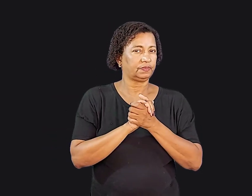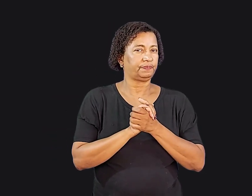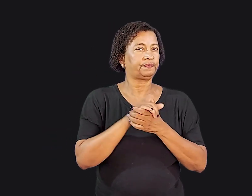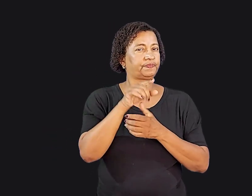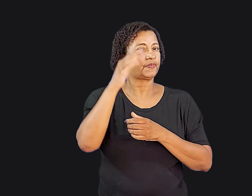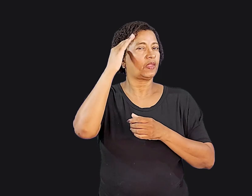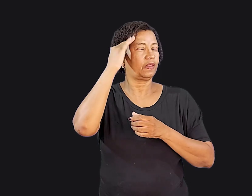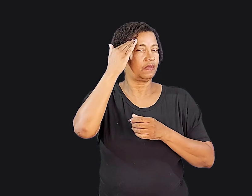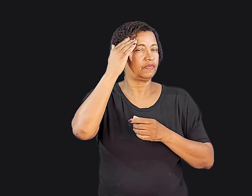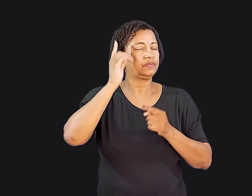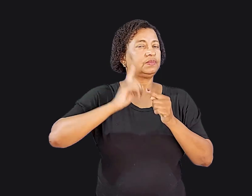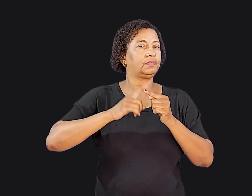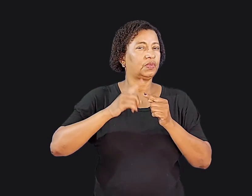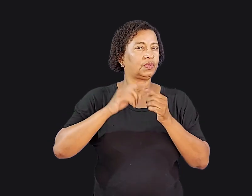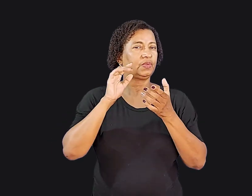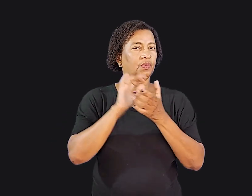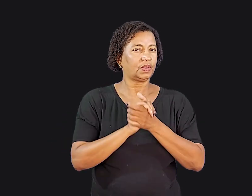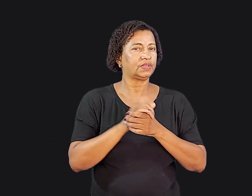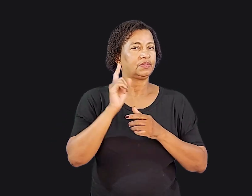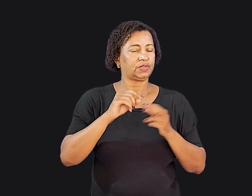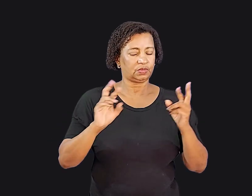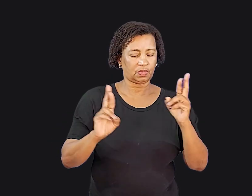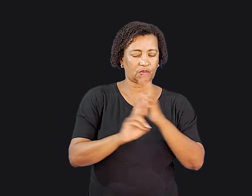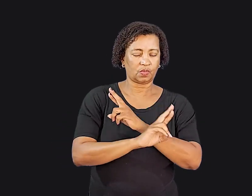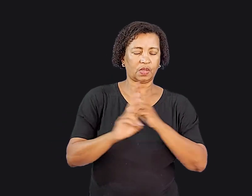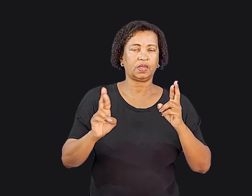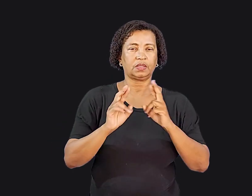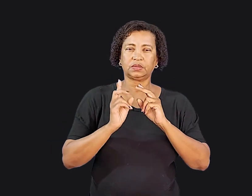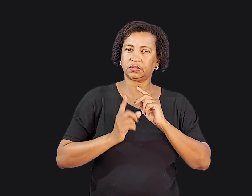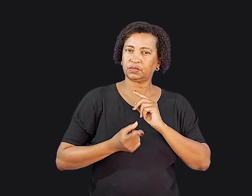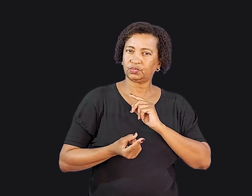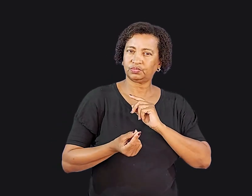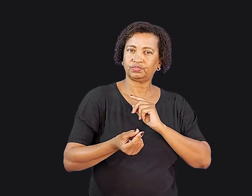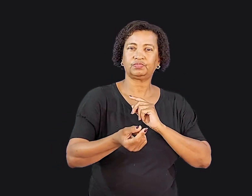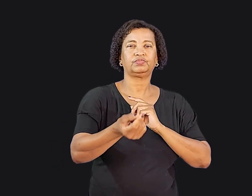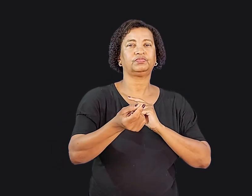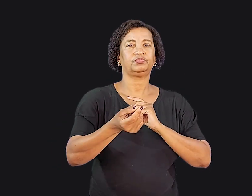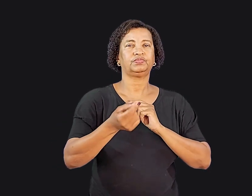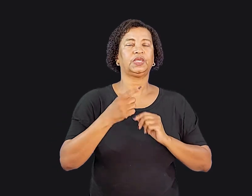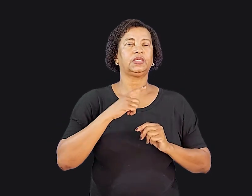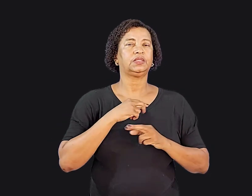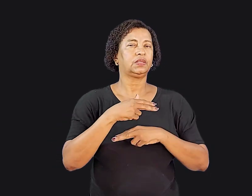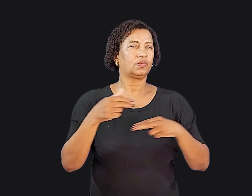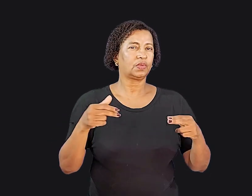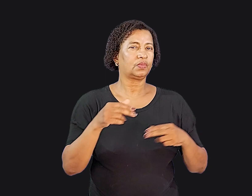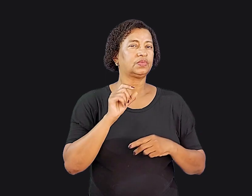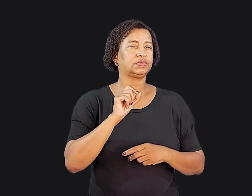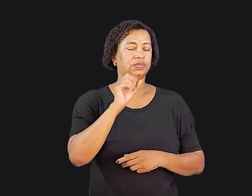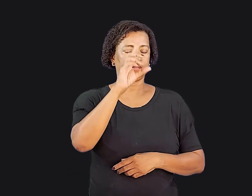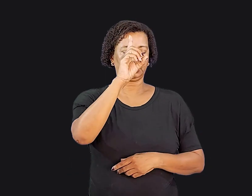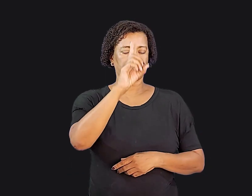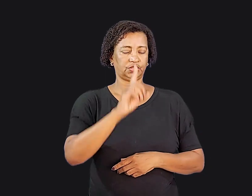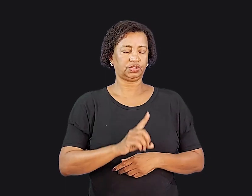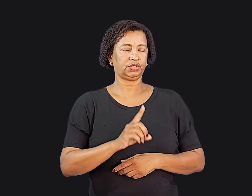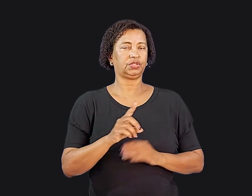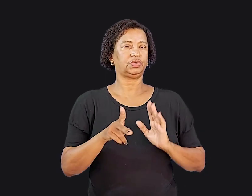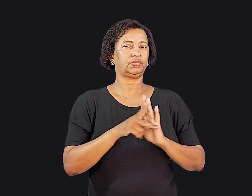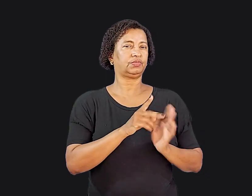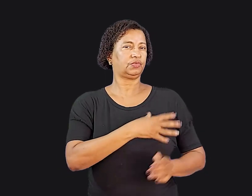vai entender por que o casamento é uma relação permanente. Existe uma coisa chamada direito dos filhos. Entre outras